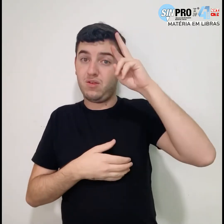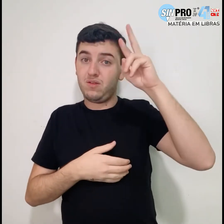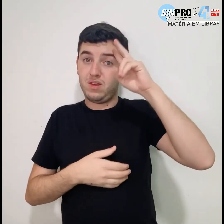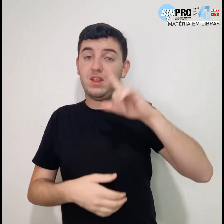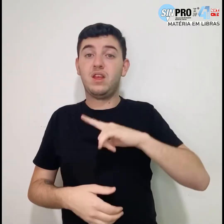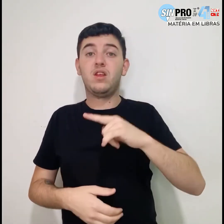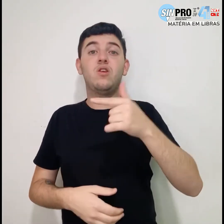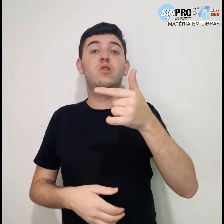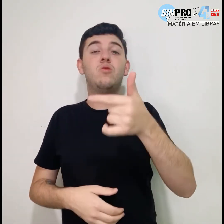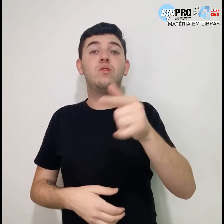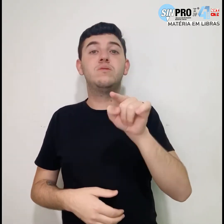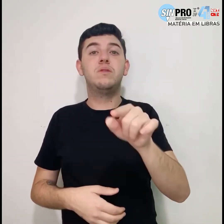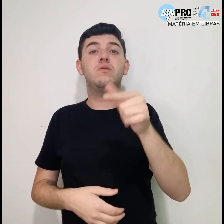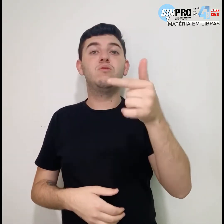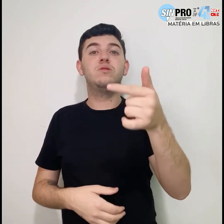mortes e